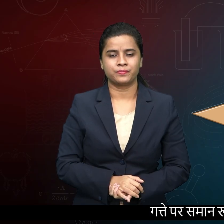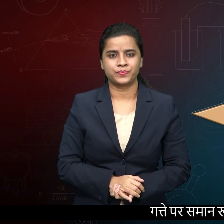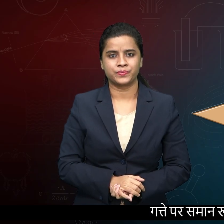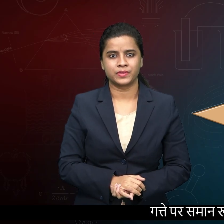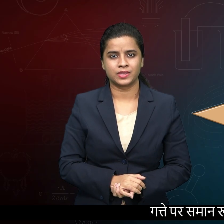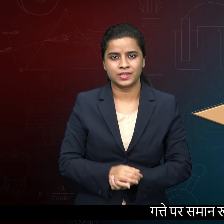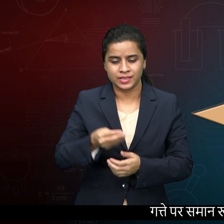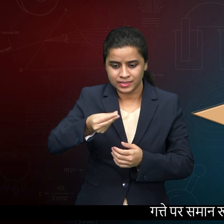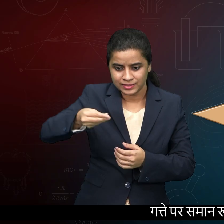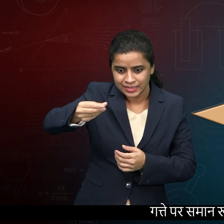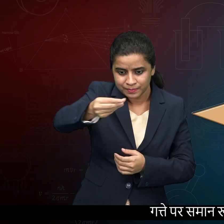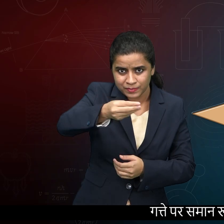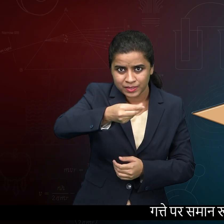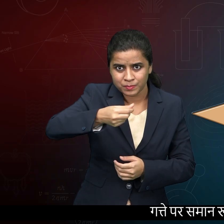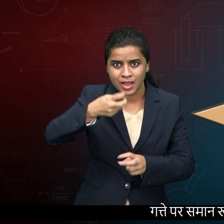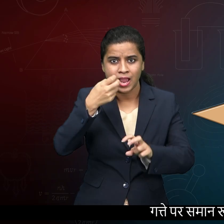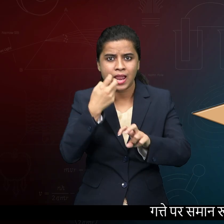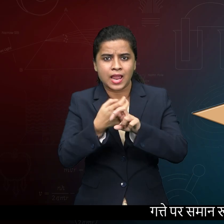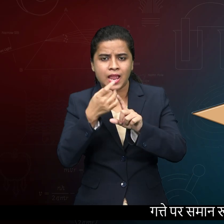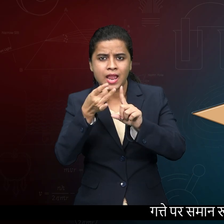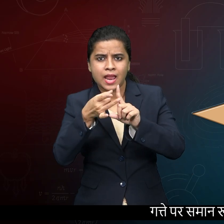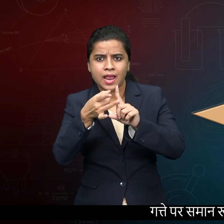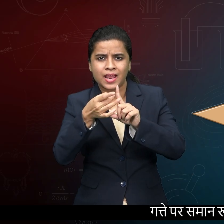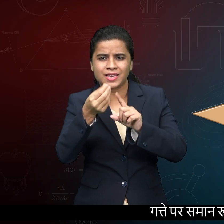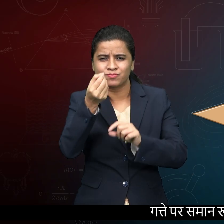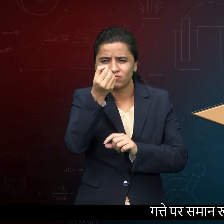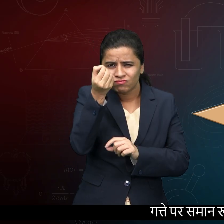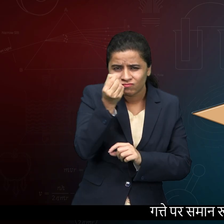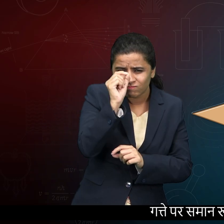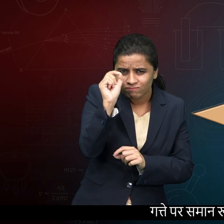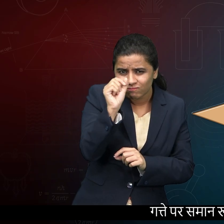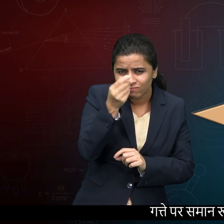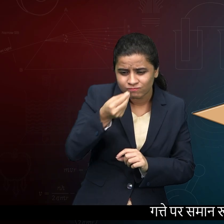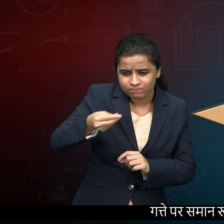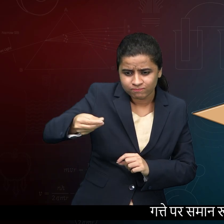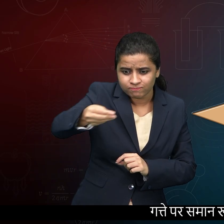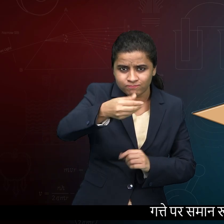गत्ते पर समान रूप से लोहे का बुरादा छिड़कें।